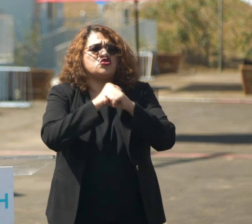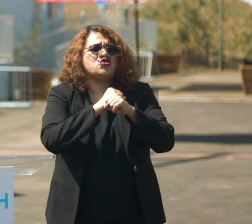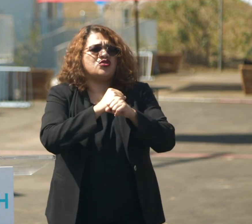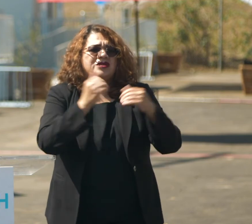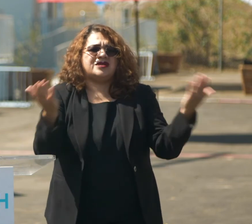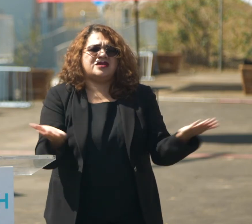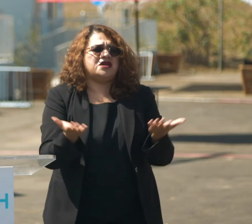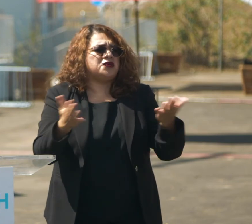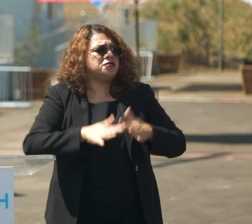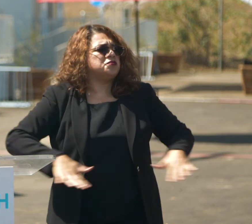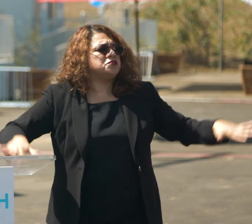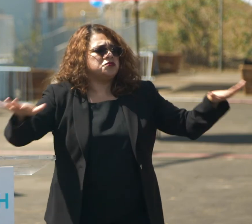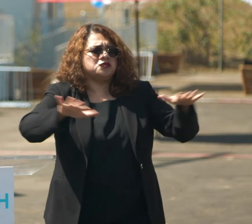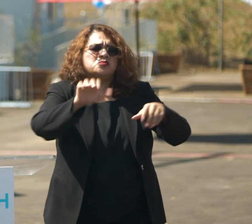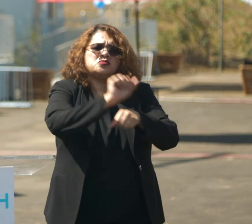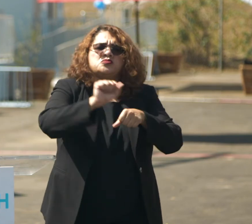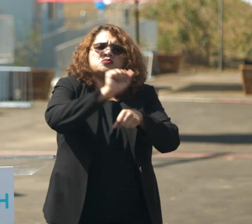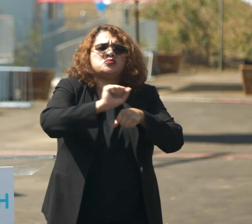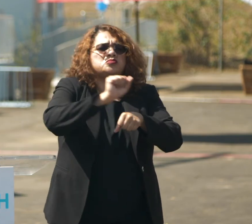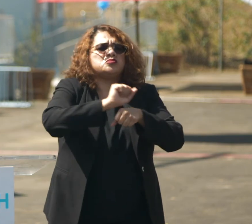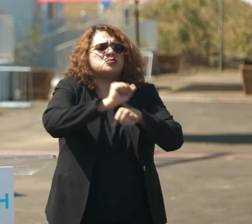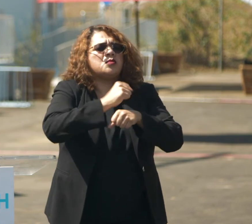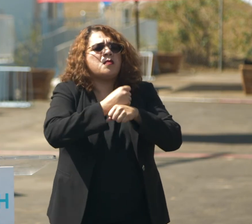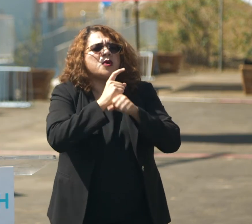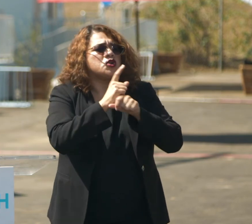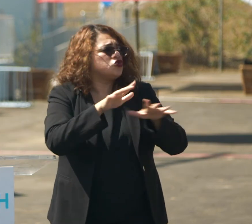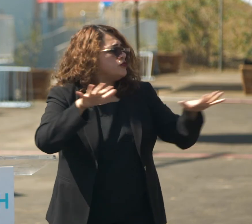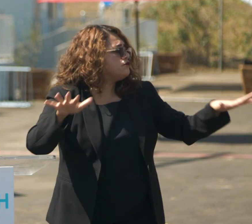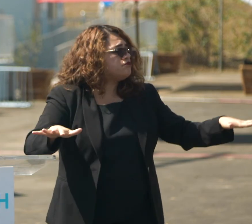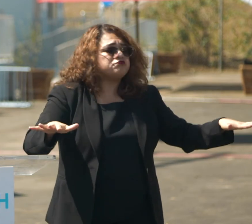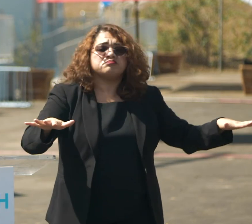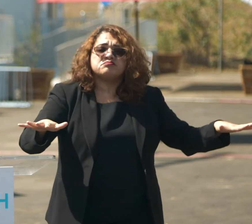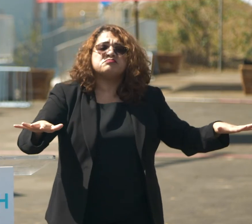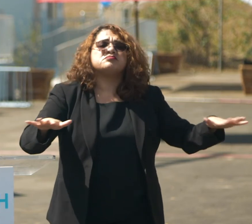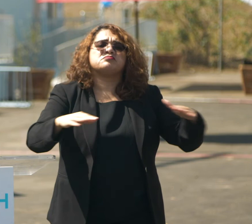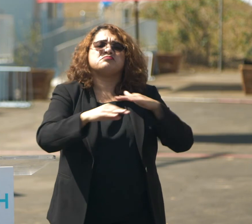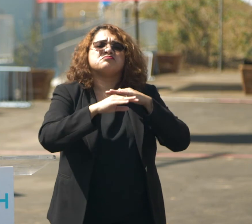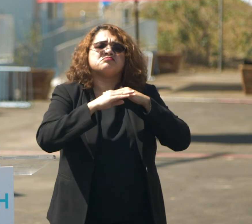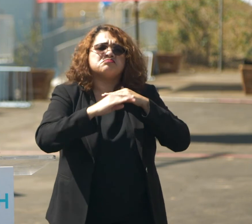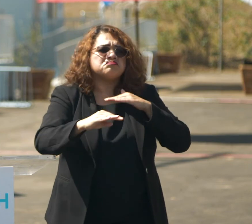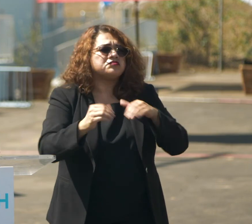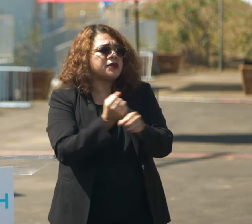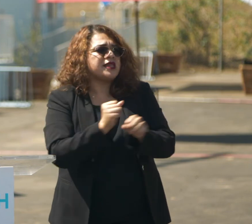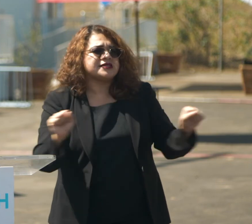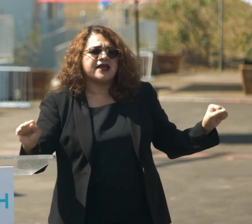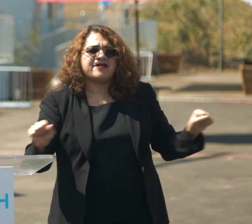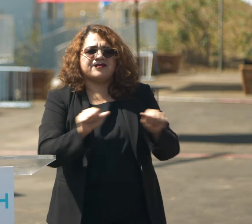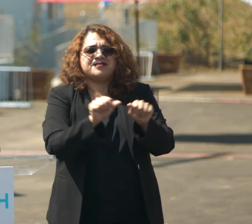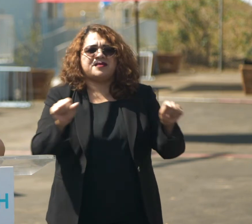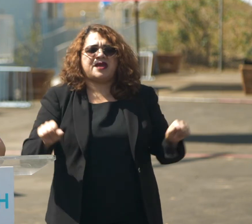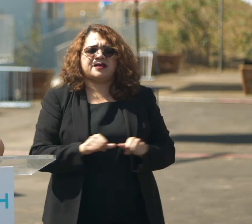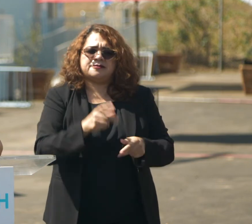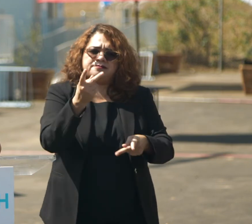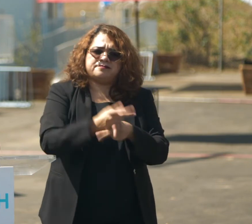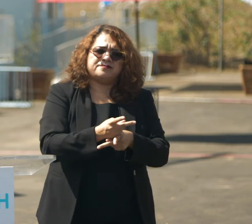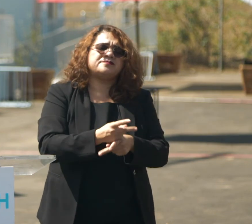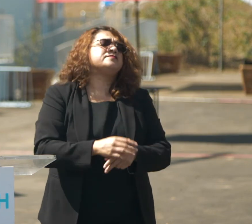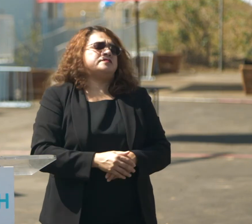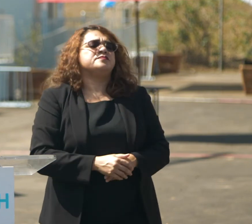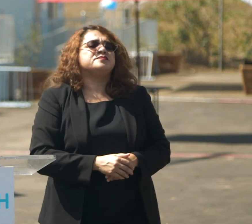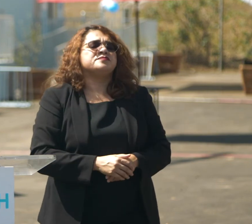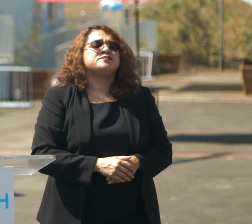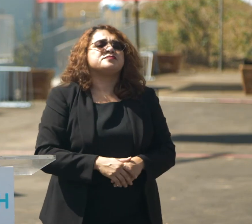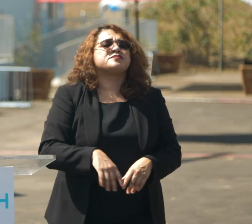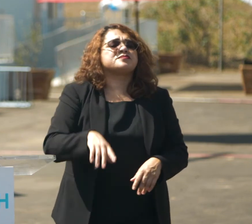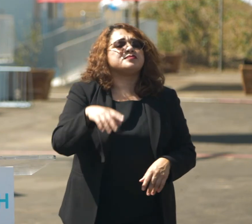en todo momento para garantizar la seguridad de los huéspedes y también de los empleados. El objeto de cada individuo que